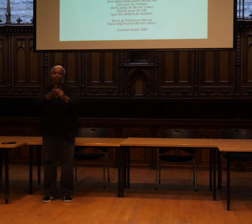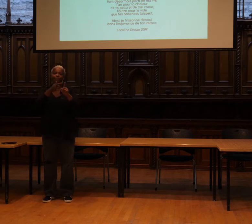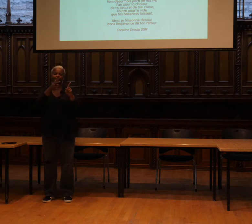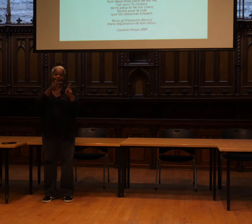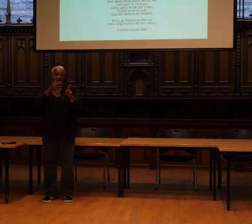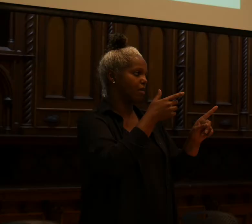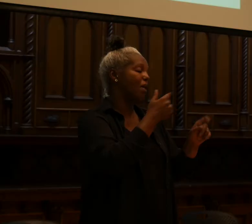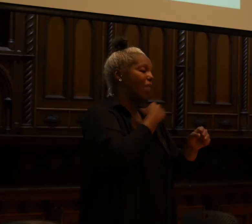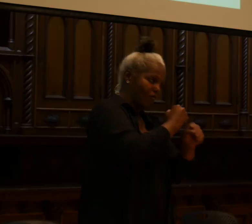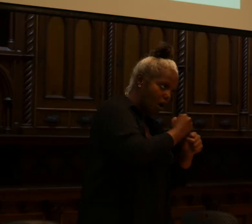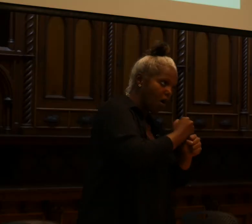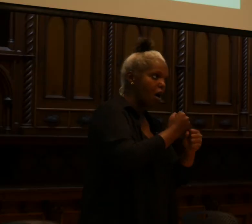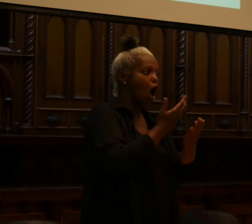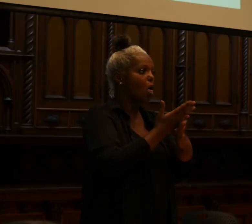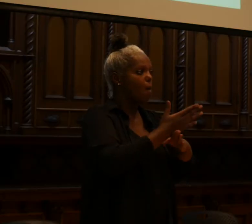artiste.